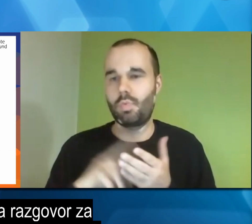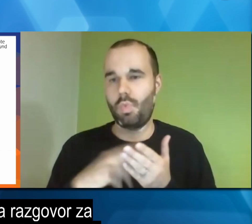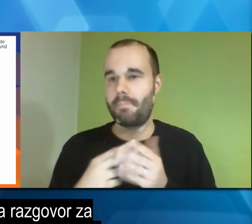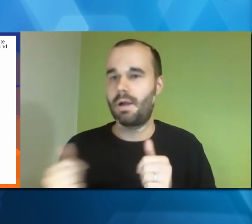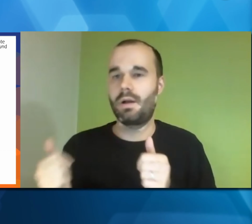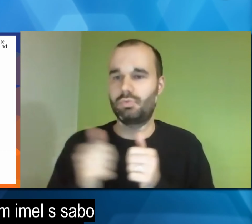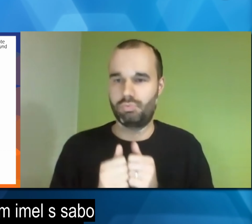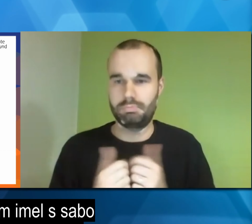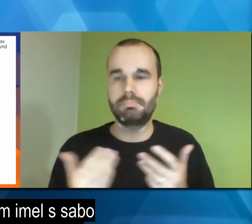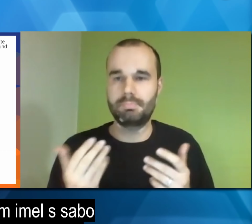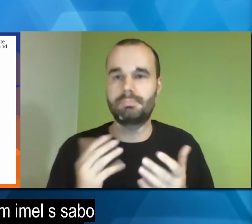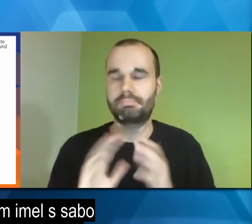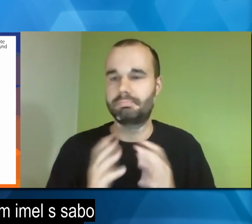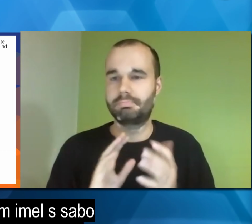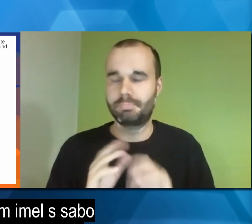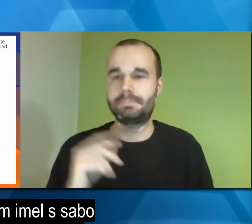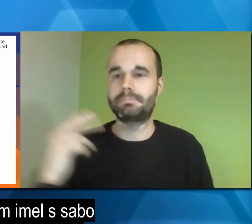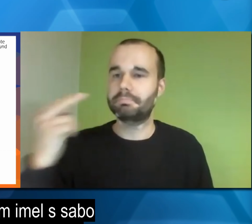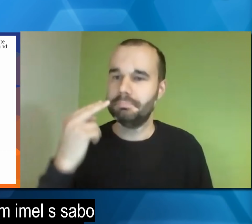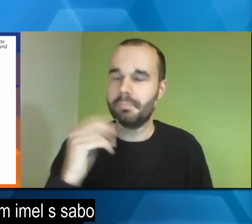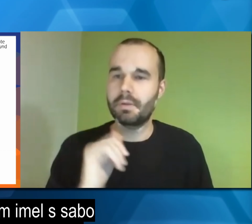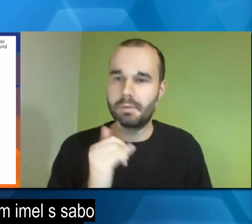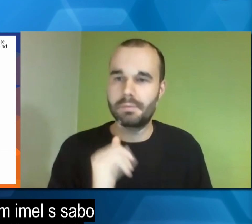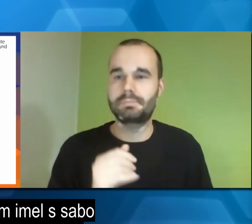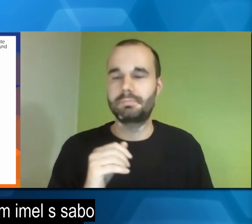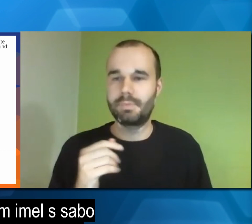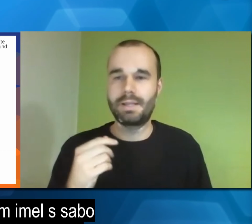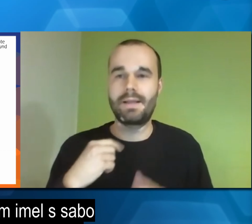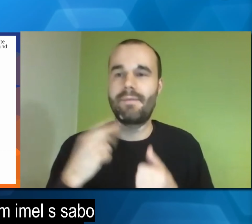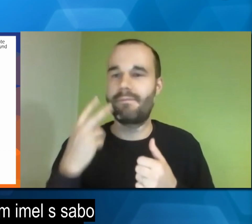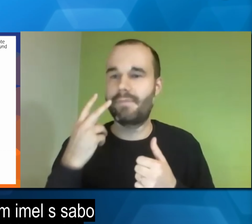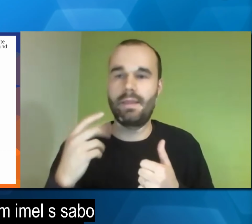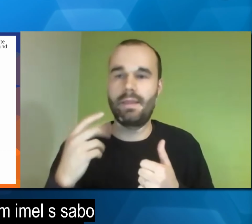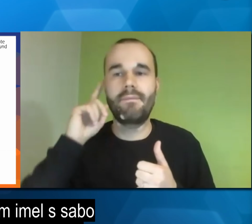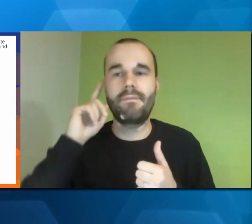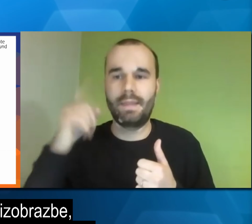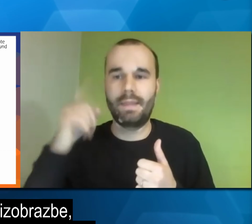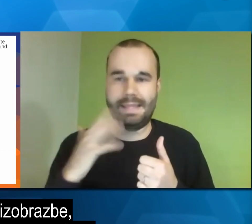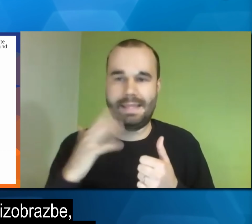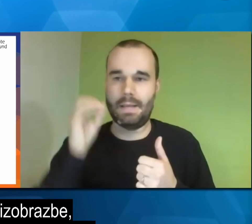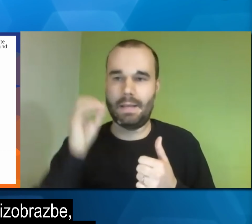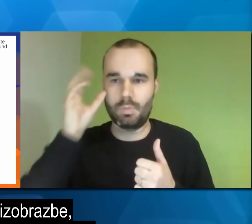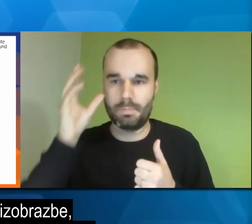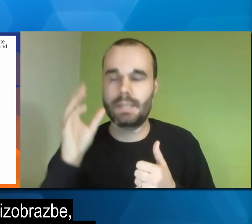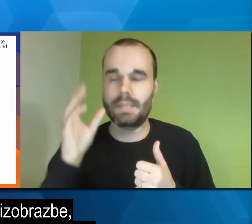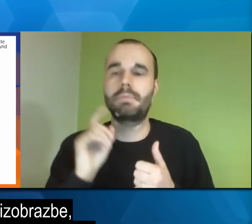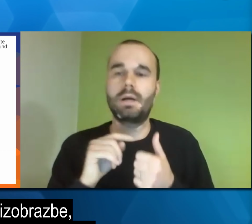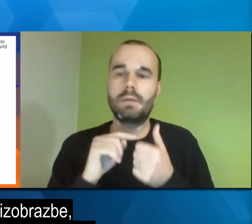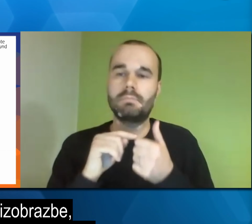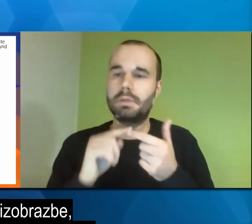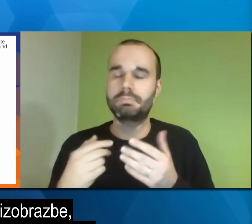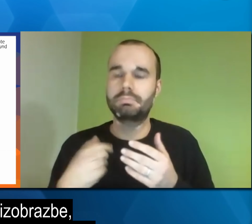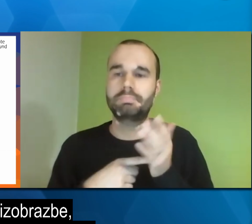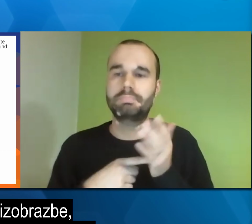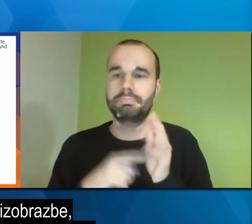tekoče kretal, seveda pa sem imel s sabo tudi tolmača, ki je videl in vedel je, da nimam